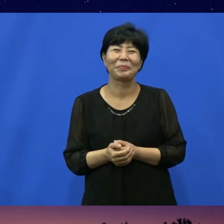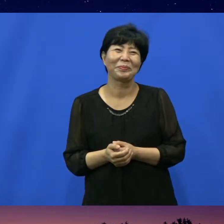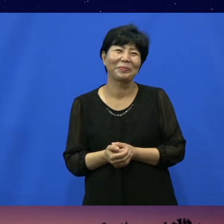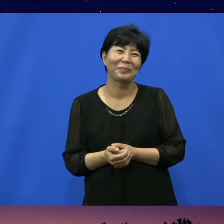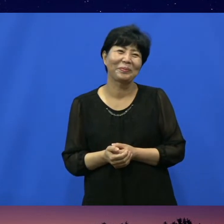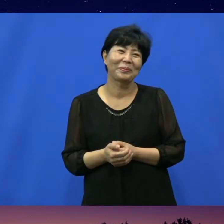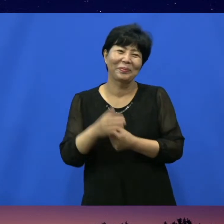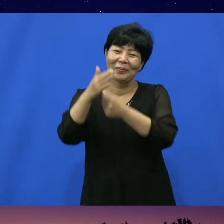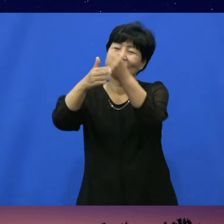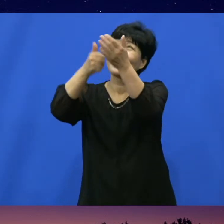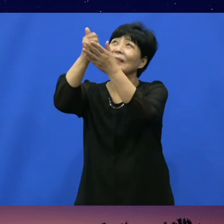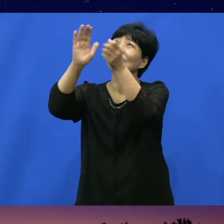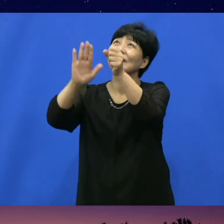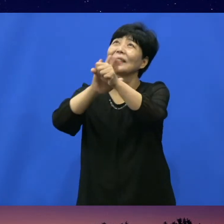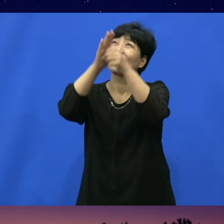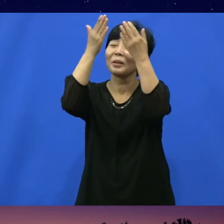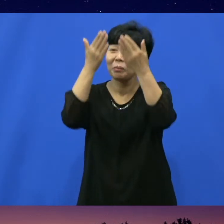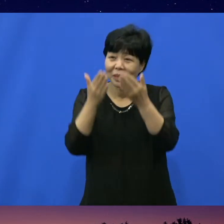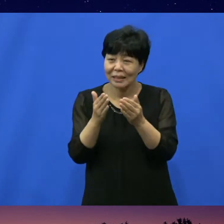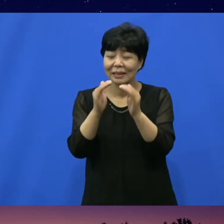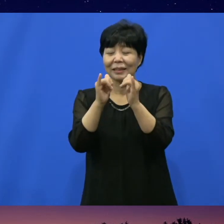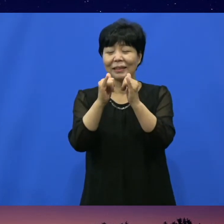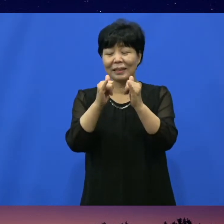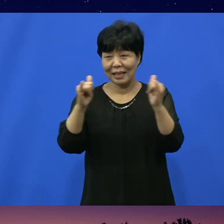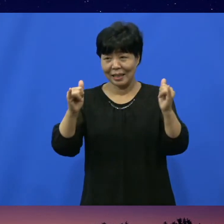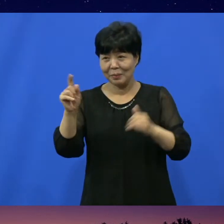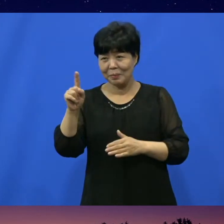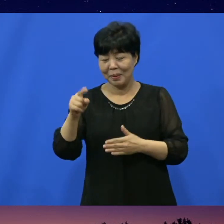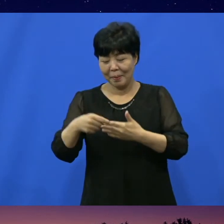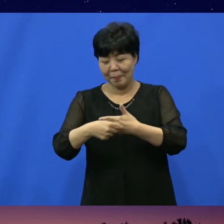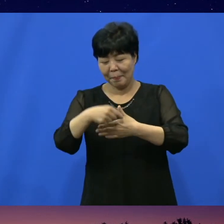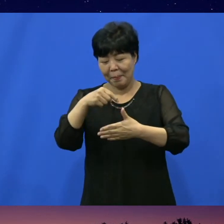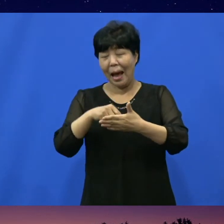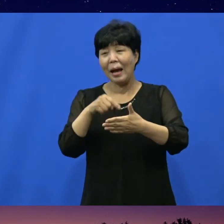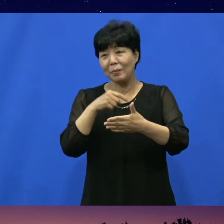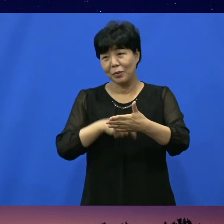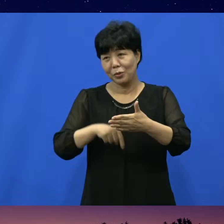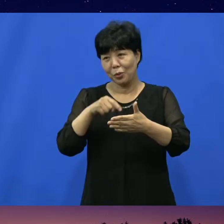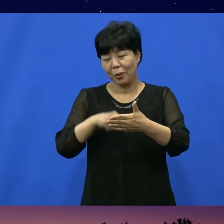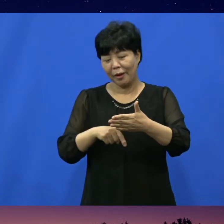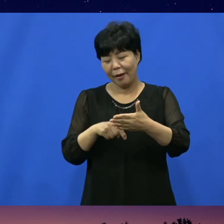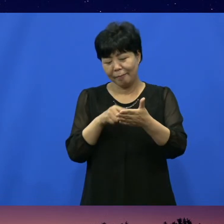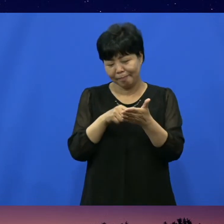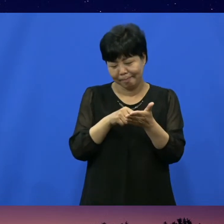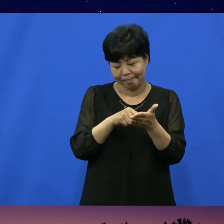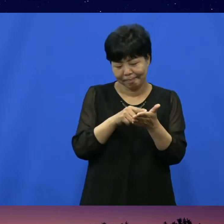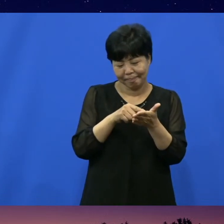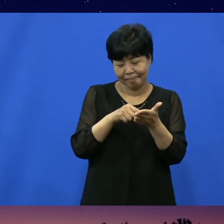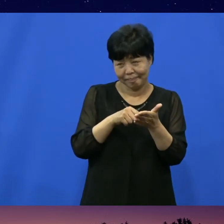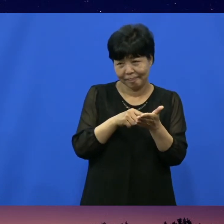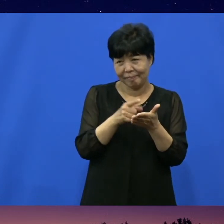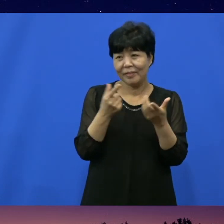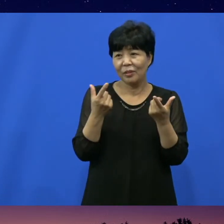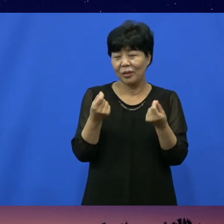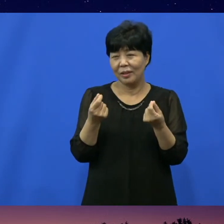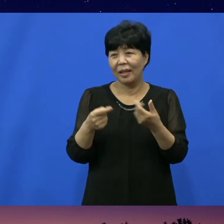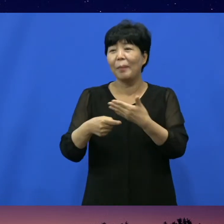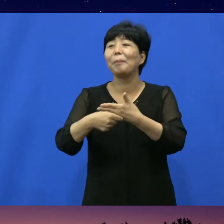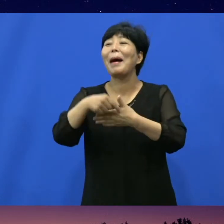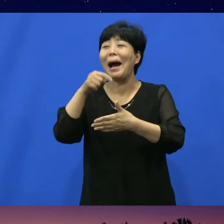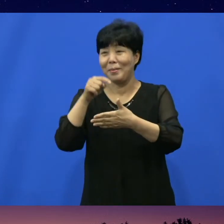그러니까 하나님의 사랑을 받은 사람은 우리의 마음 안에 타투를 그려놓는 것 같아요. 타투는 몸에 하지 말고 마음에